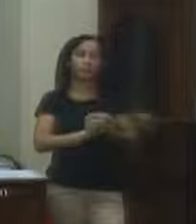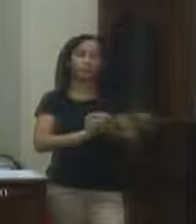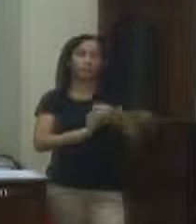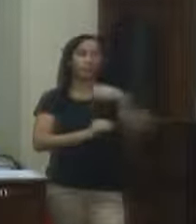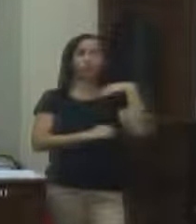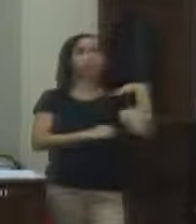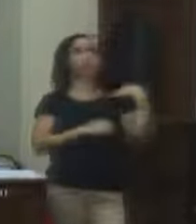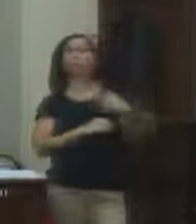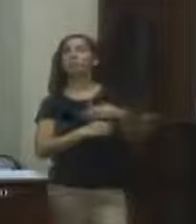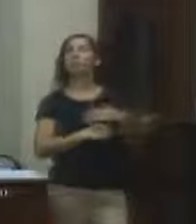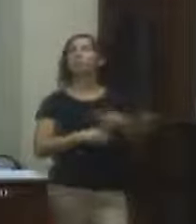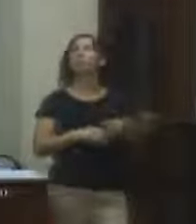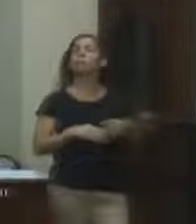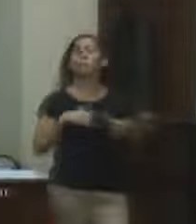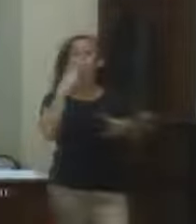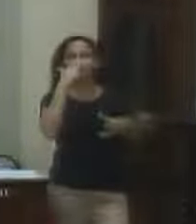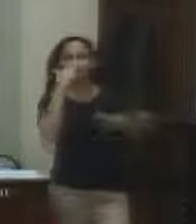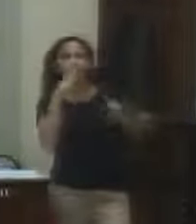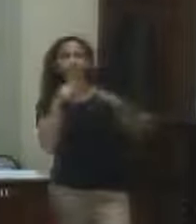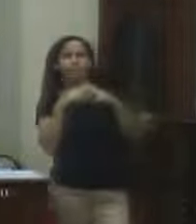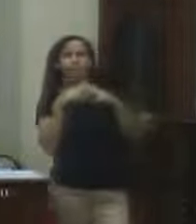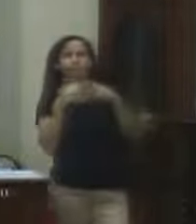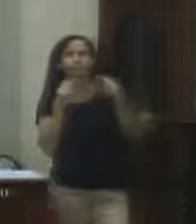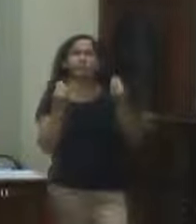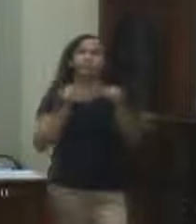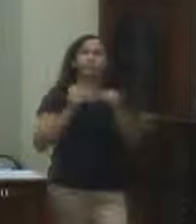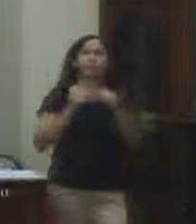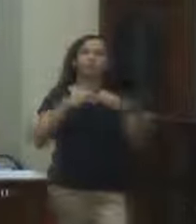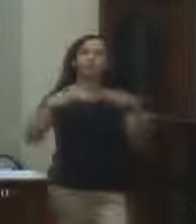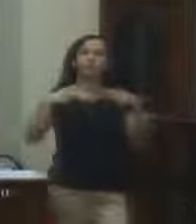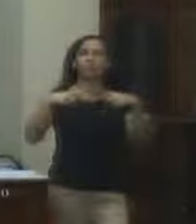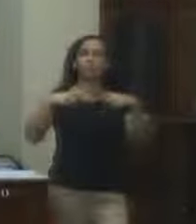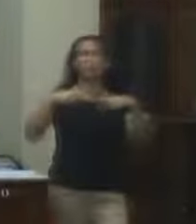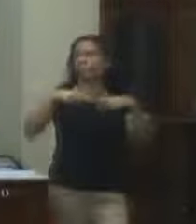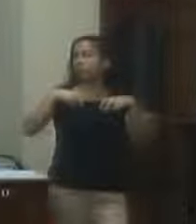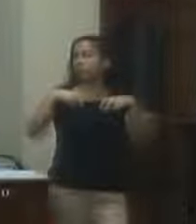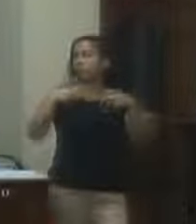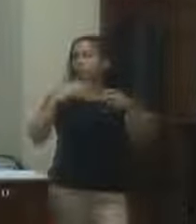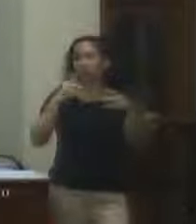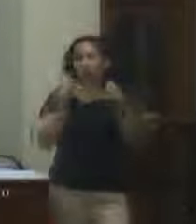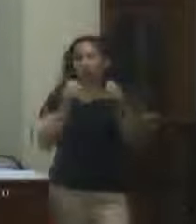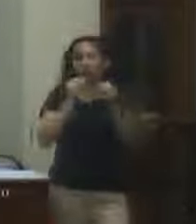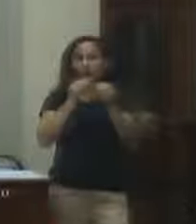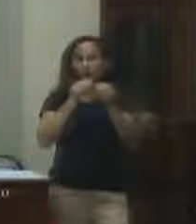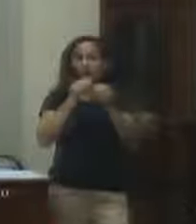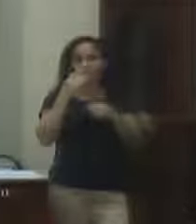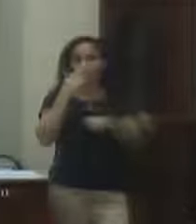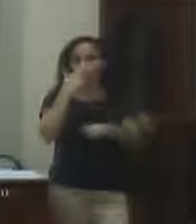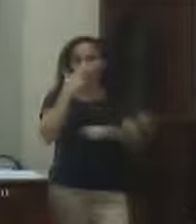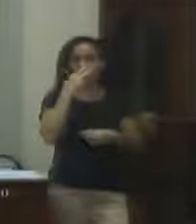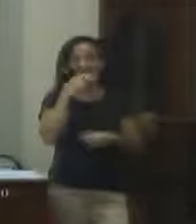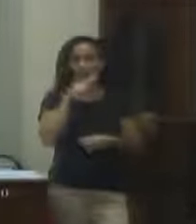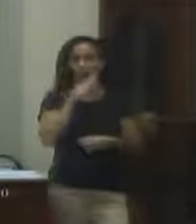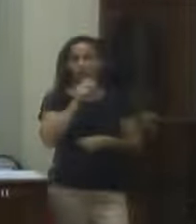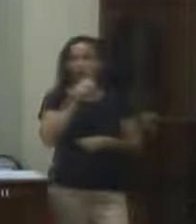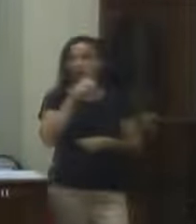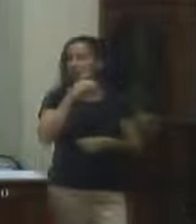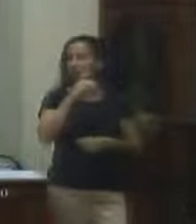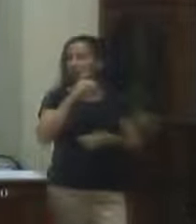vamos colocar assim, numa guerra até mesmo de vaidade de posicionamentos.